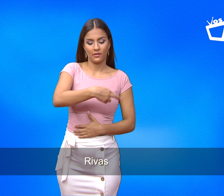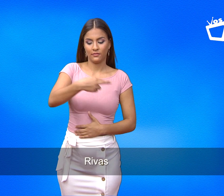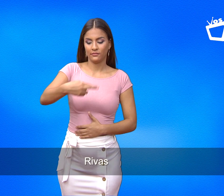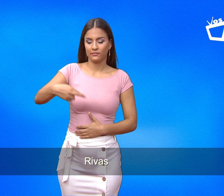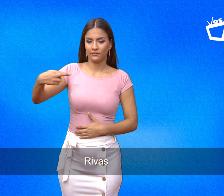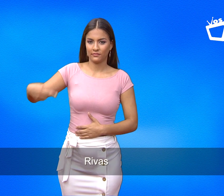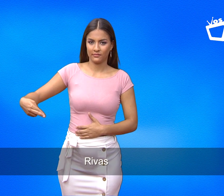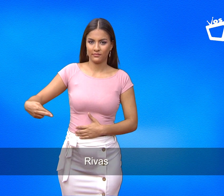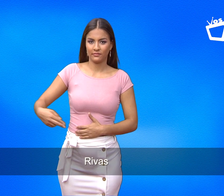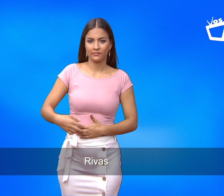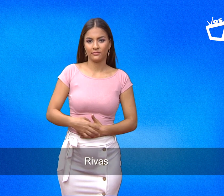rivas